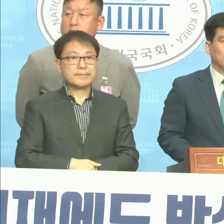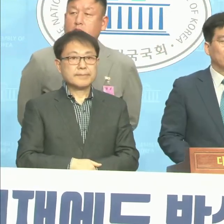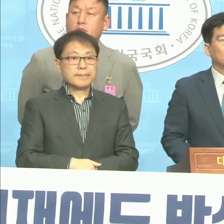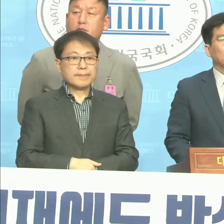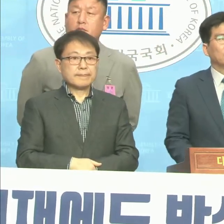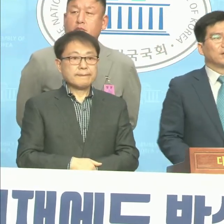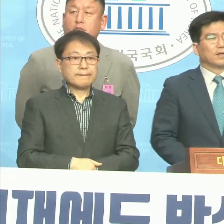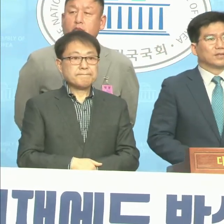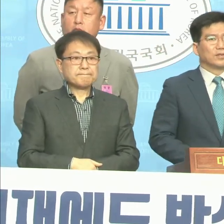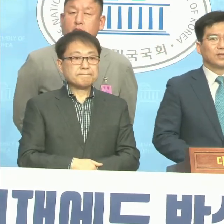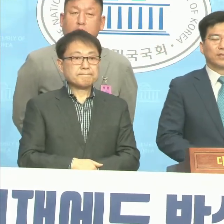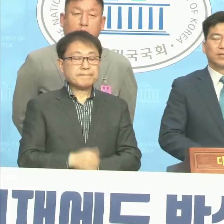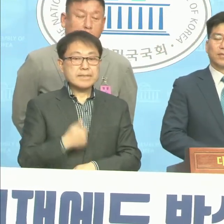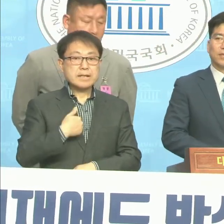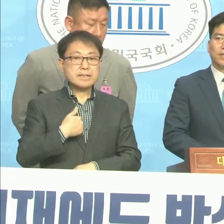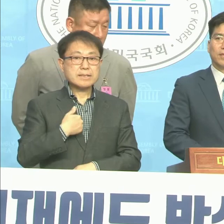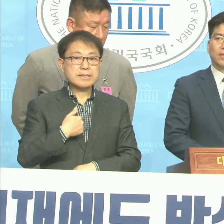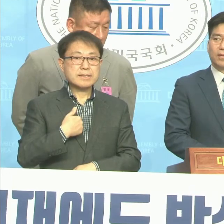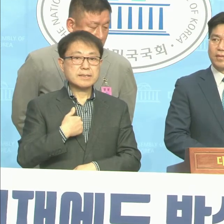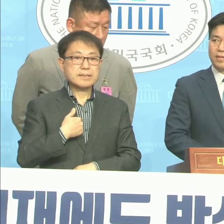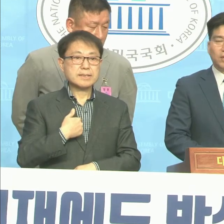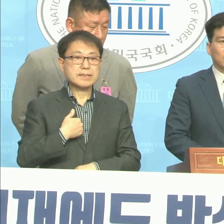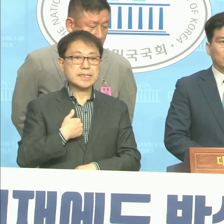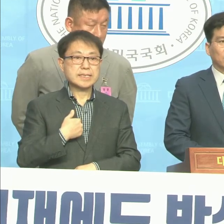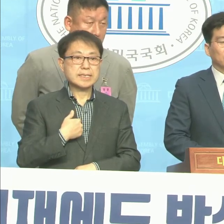4 저는